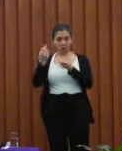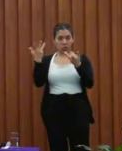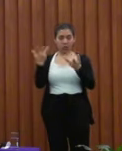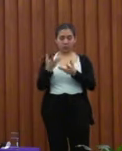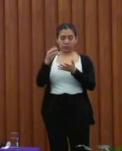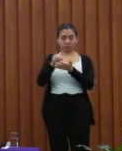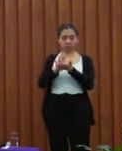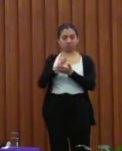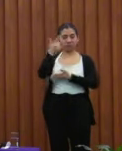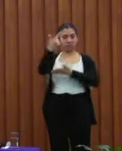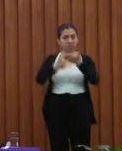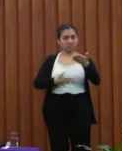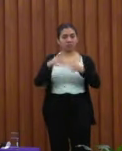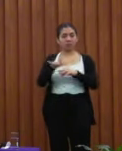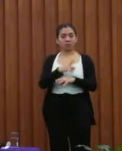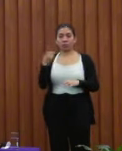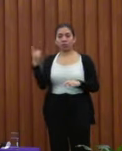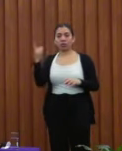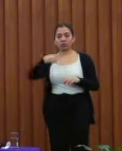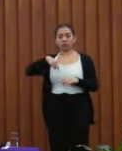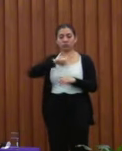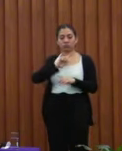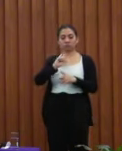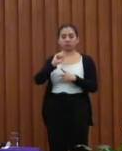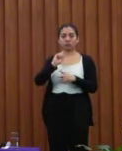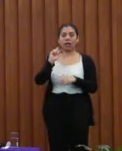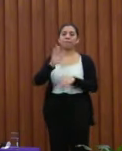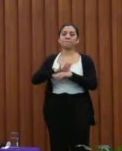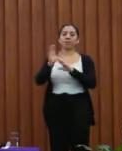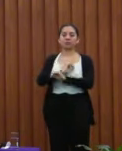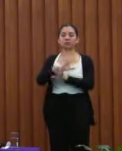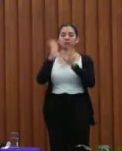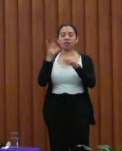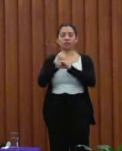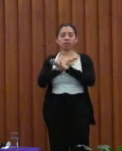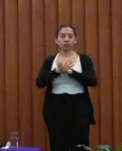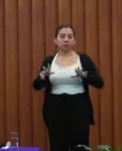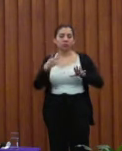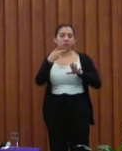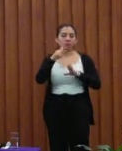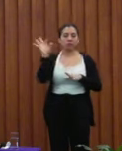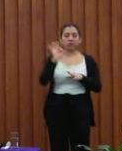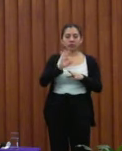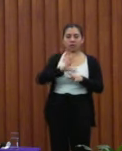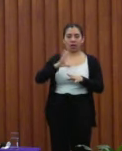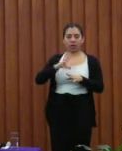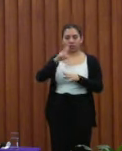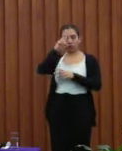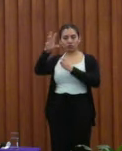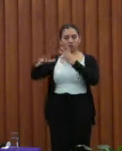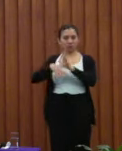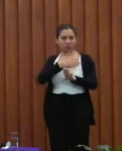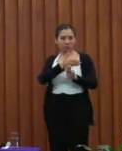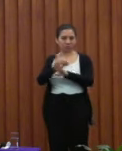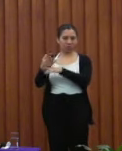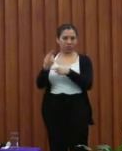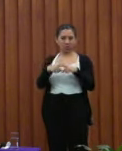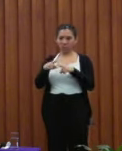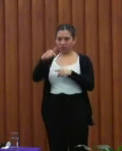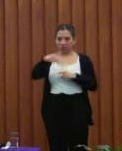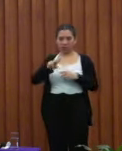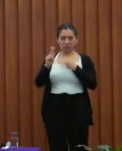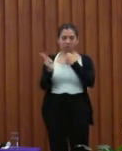Porque en todo este combate contra el crimen organizado y contra la violencia en general en el país, las